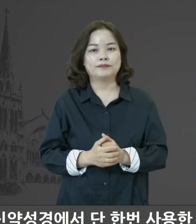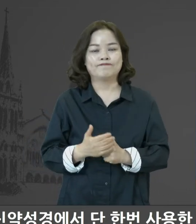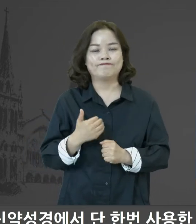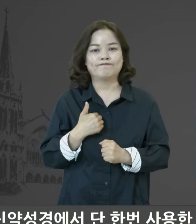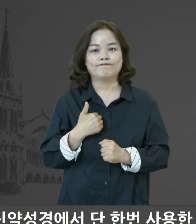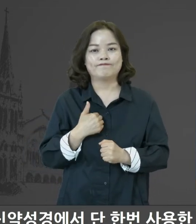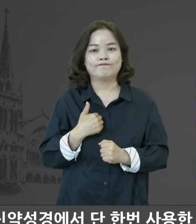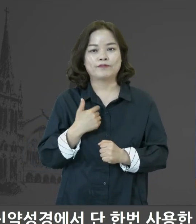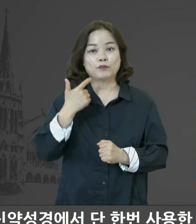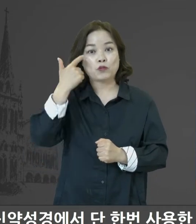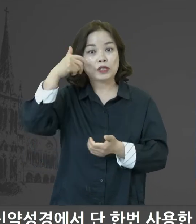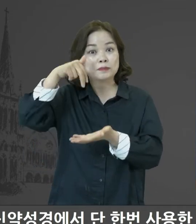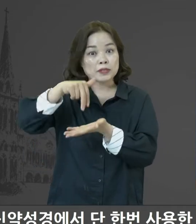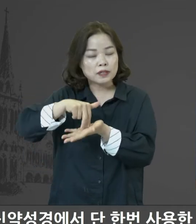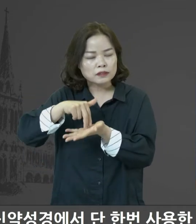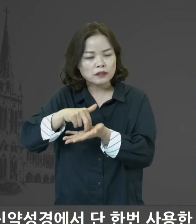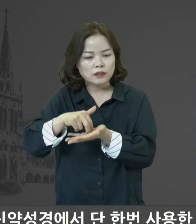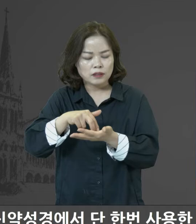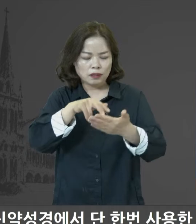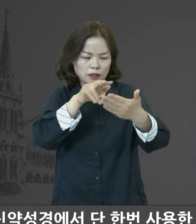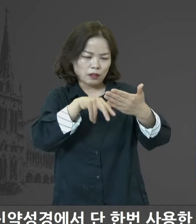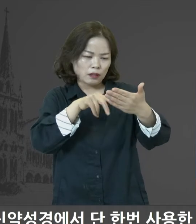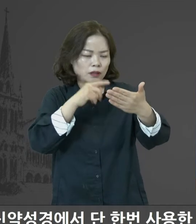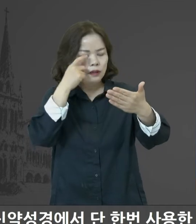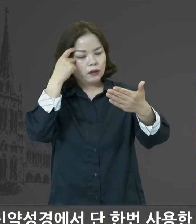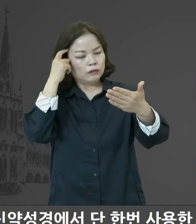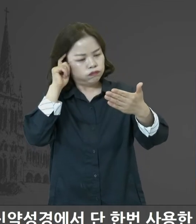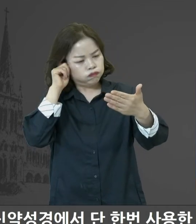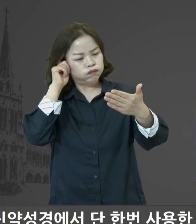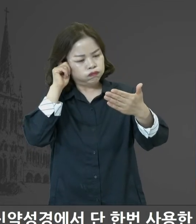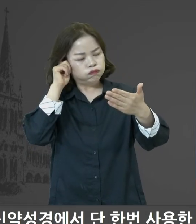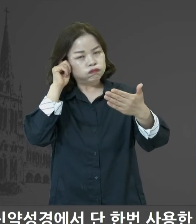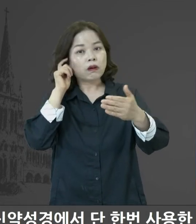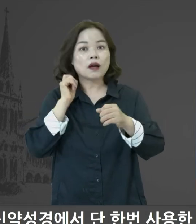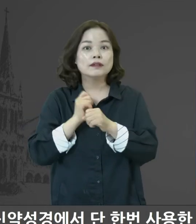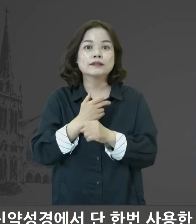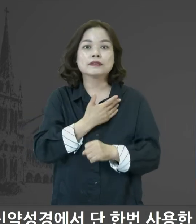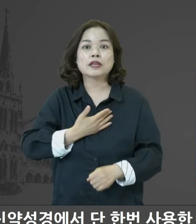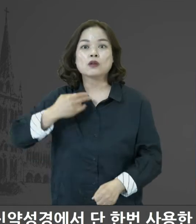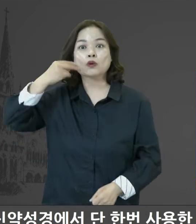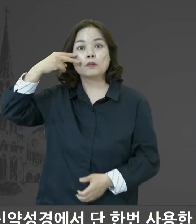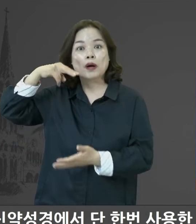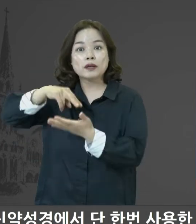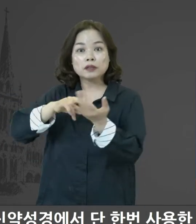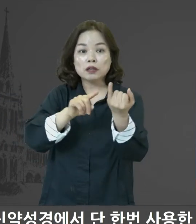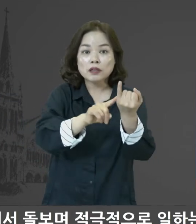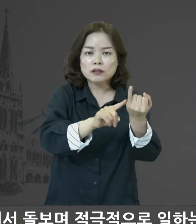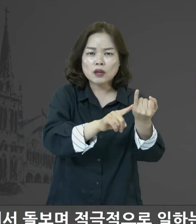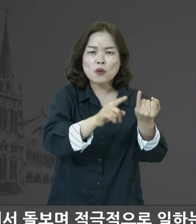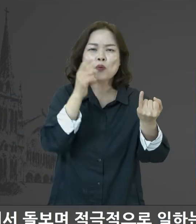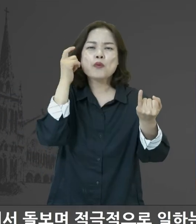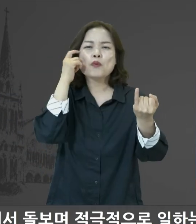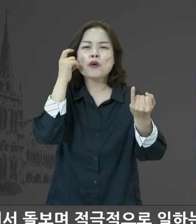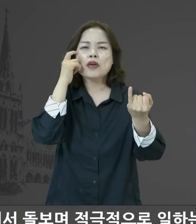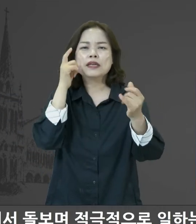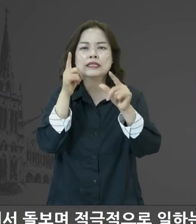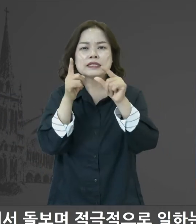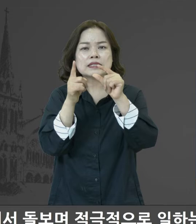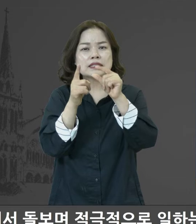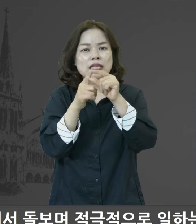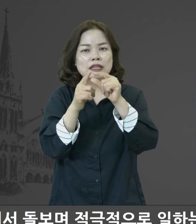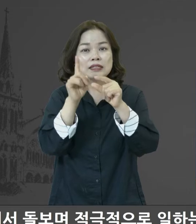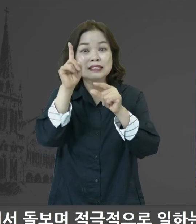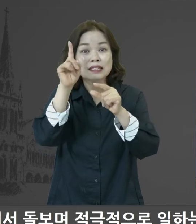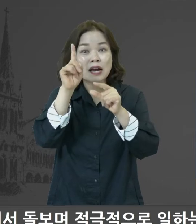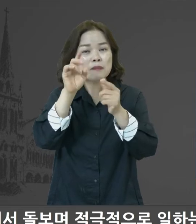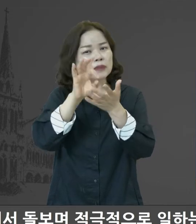저는 이 말씀을 묵상하면서 사도 바울이 베베에 대해서 왜 이런 단 한 번